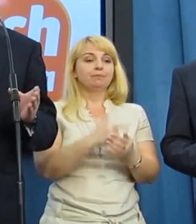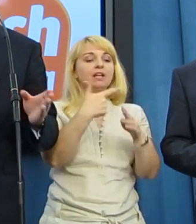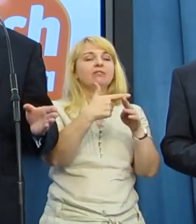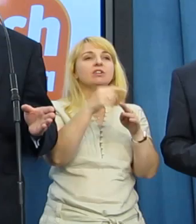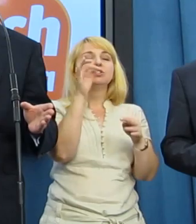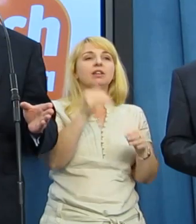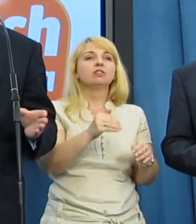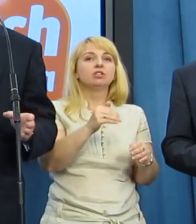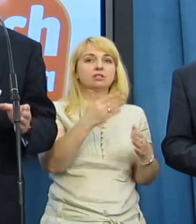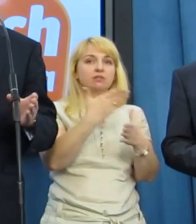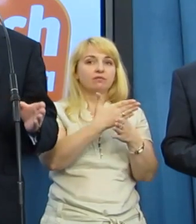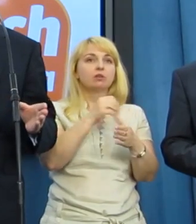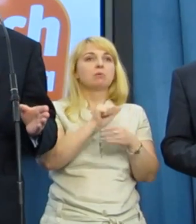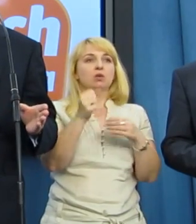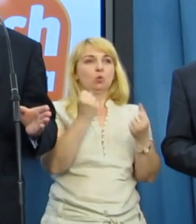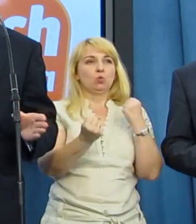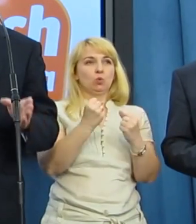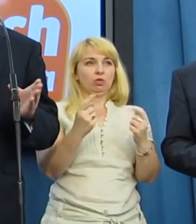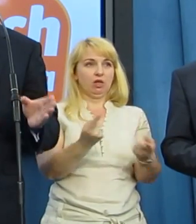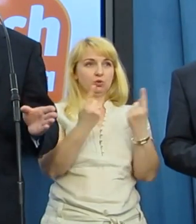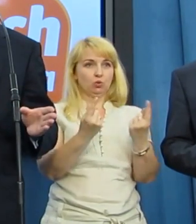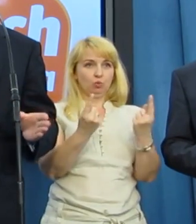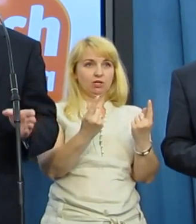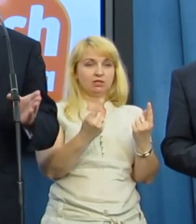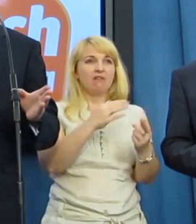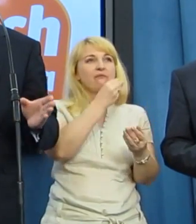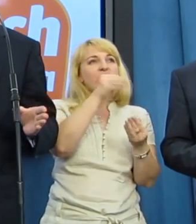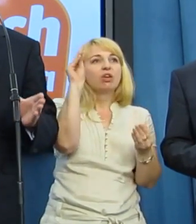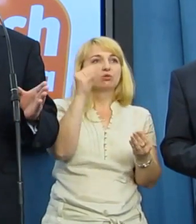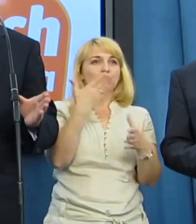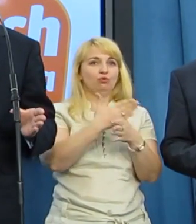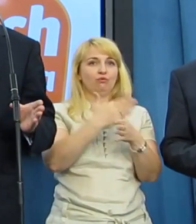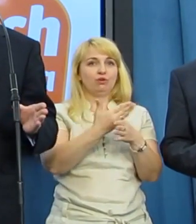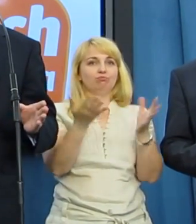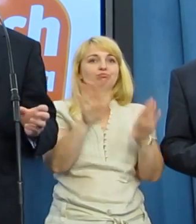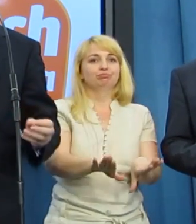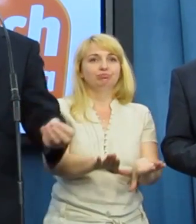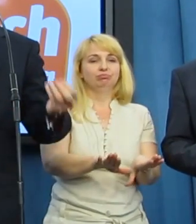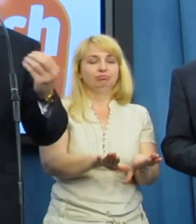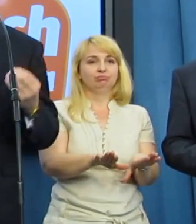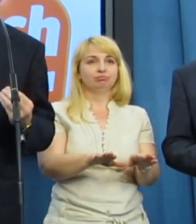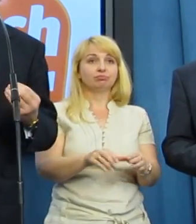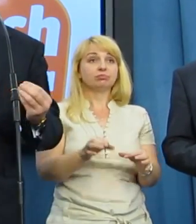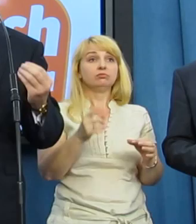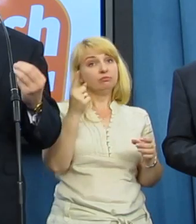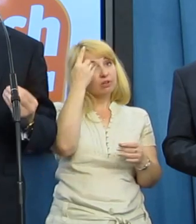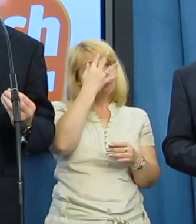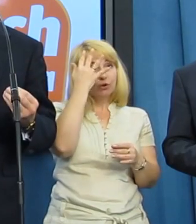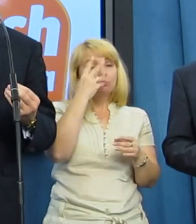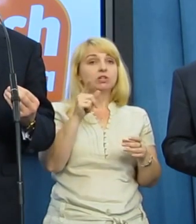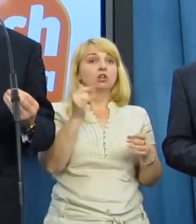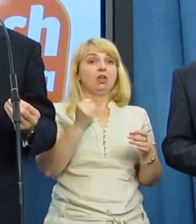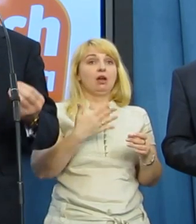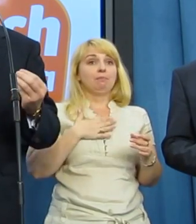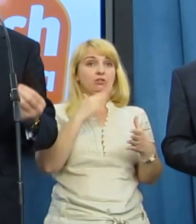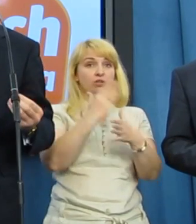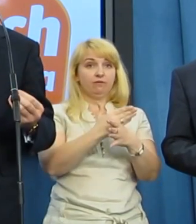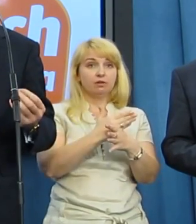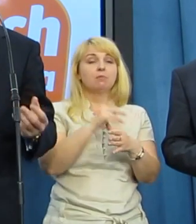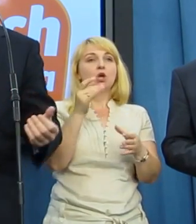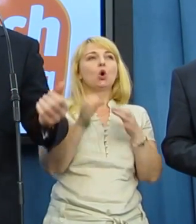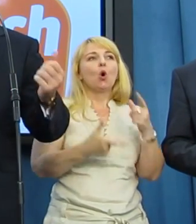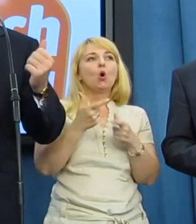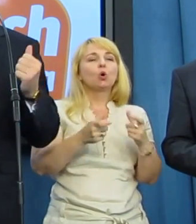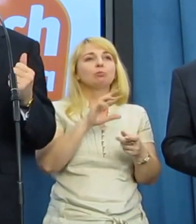część z tych firm już zbankrutowała, część jest na skraju bankructwa, no proszę sobie wyobrazić, że państwo prowadzicie działalność gospodarczą, jesteście przekonani, że robicie wszystko zgodnie z prawem, ZUS to